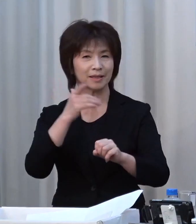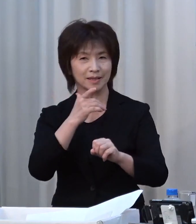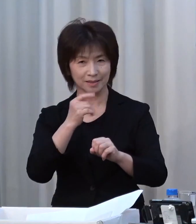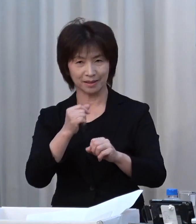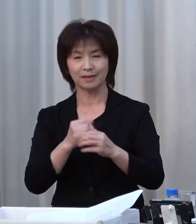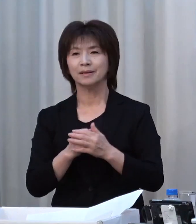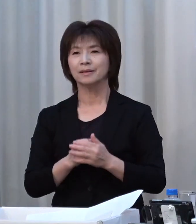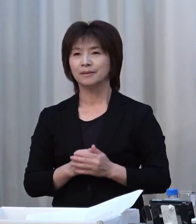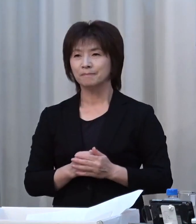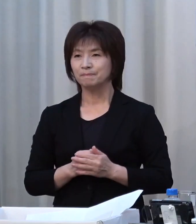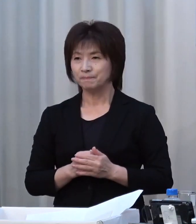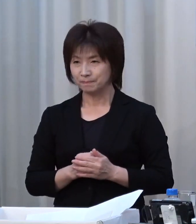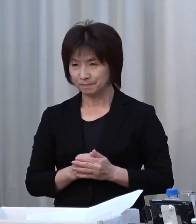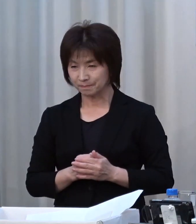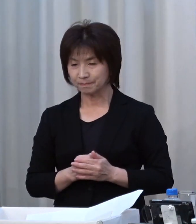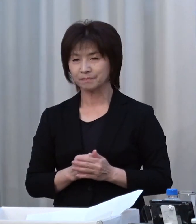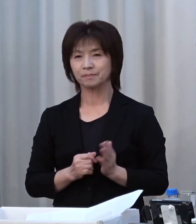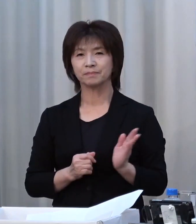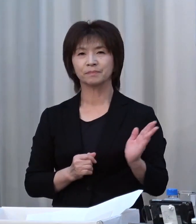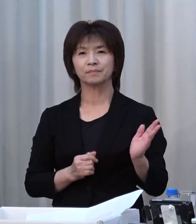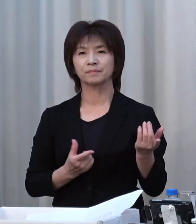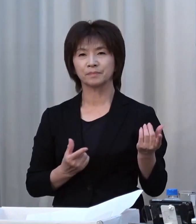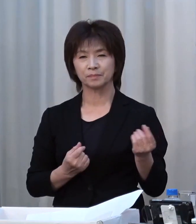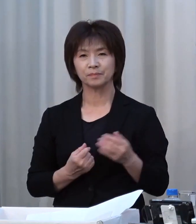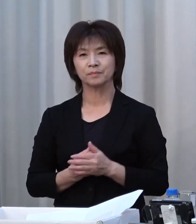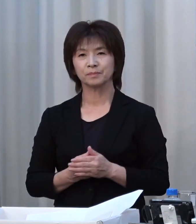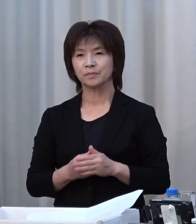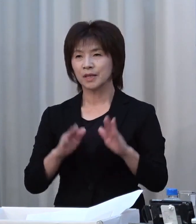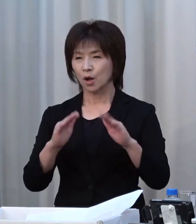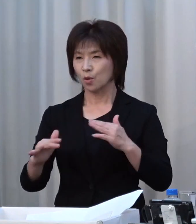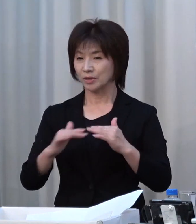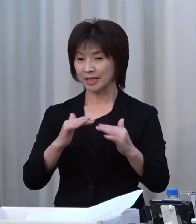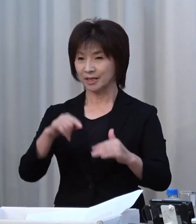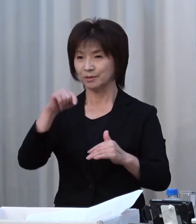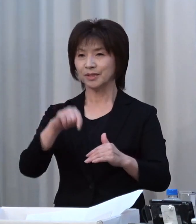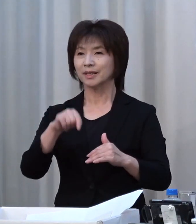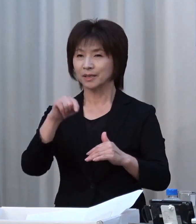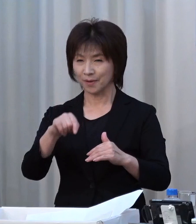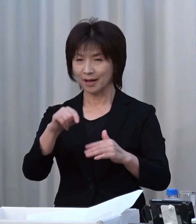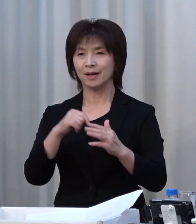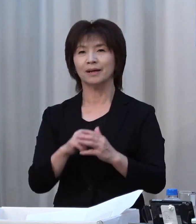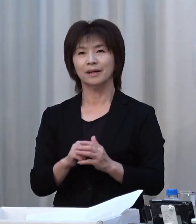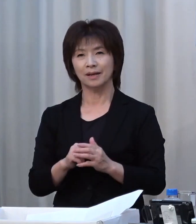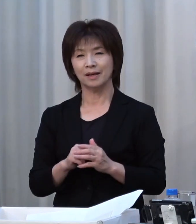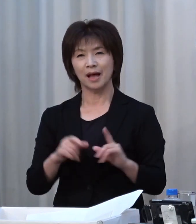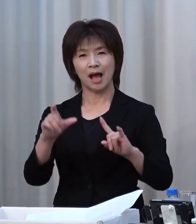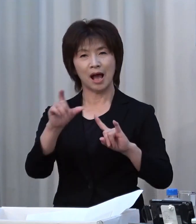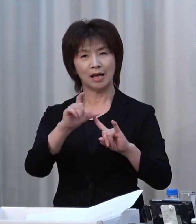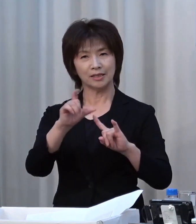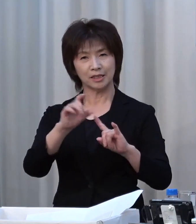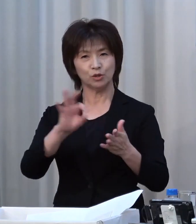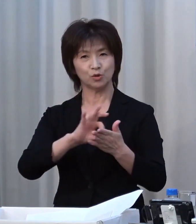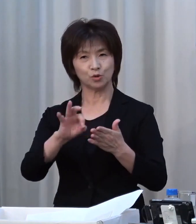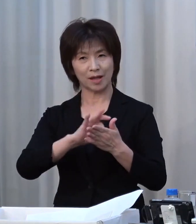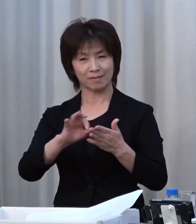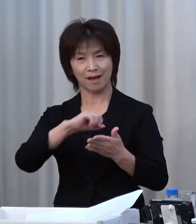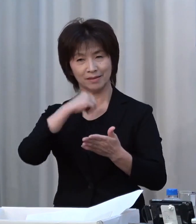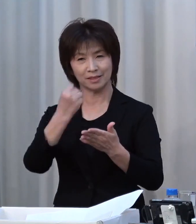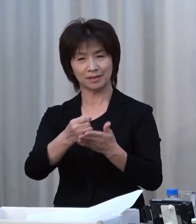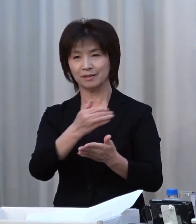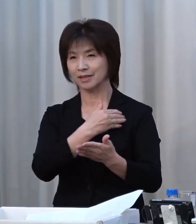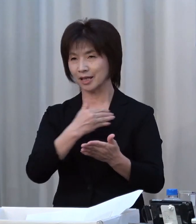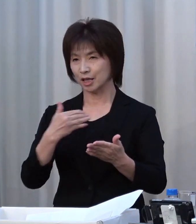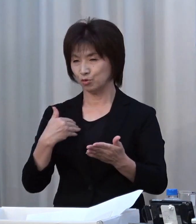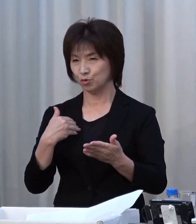い、あ、いいですそうですね、本戦略ではですね、ICT の利活用による実現を目指